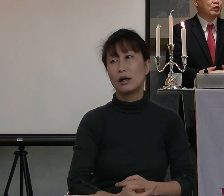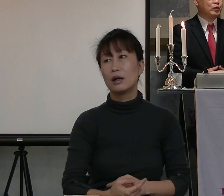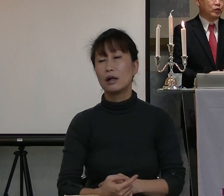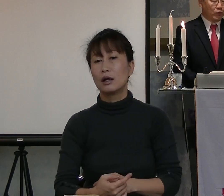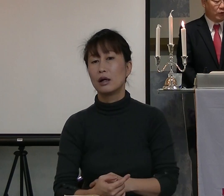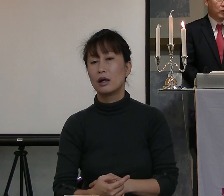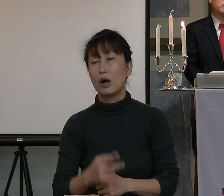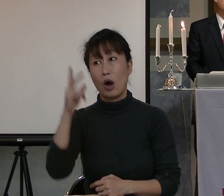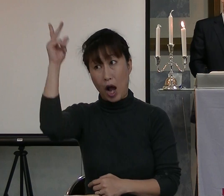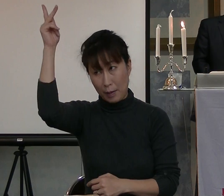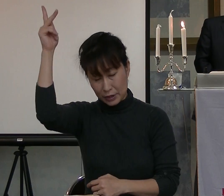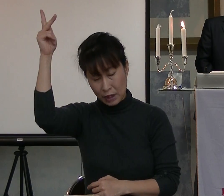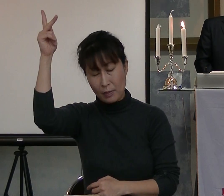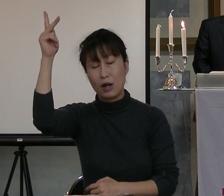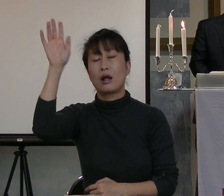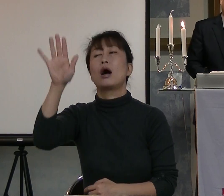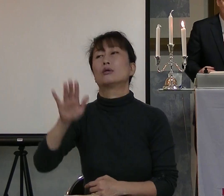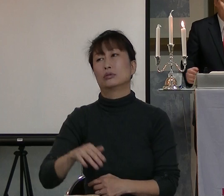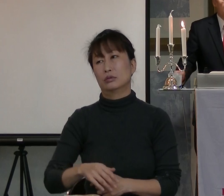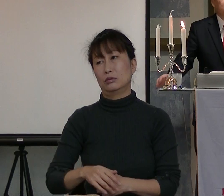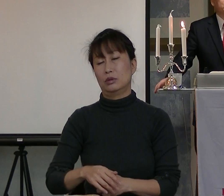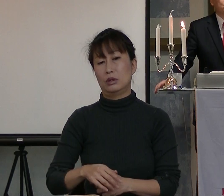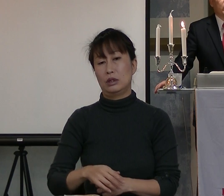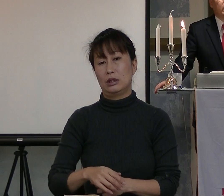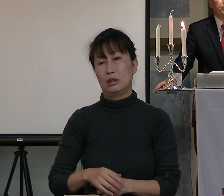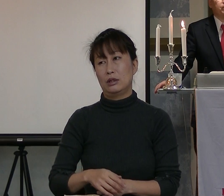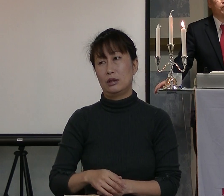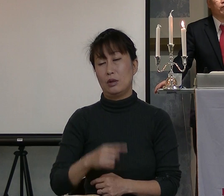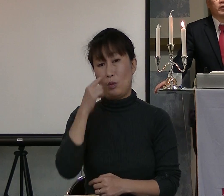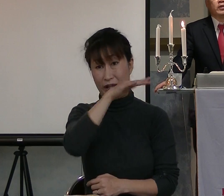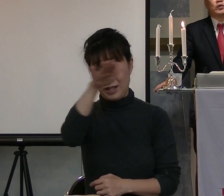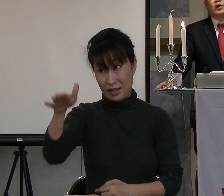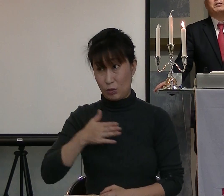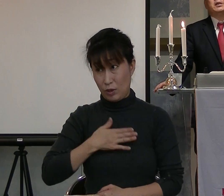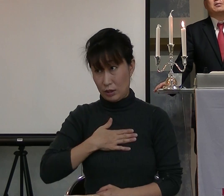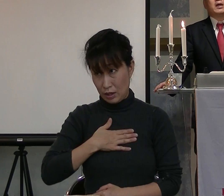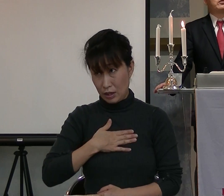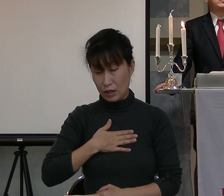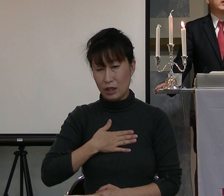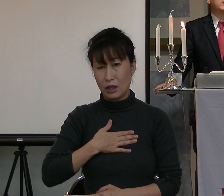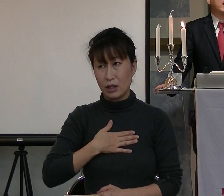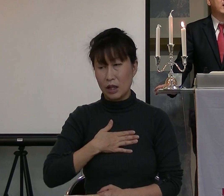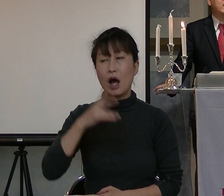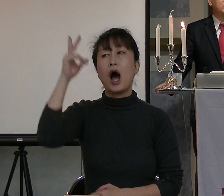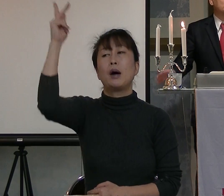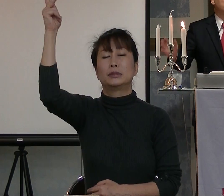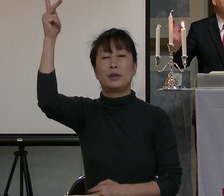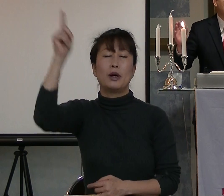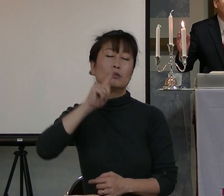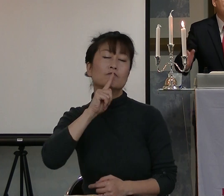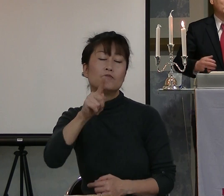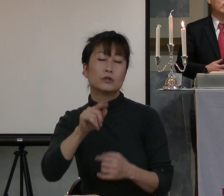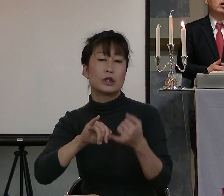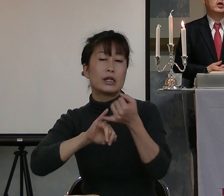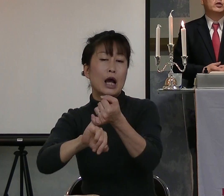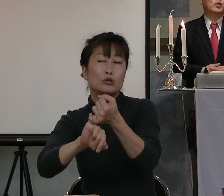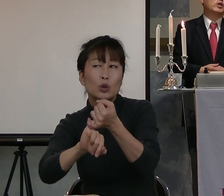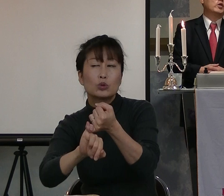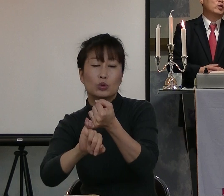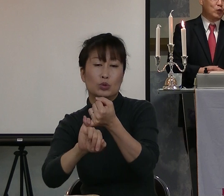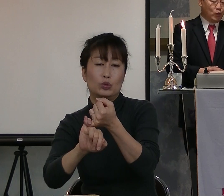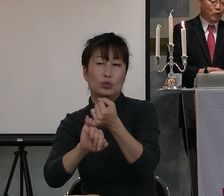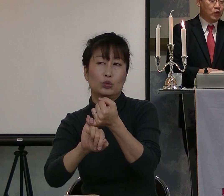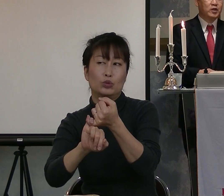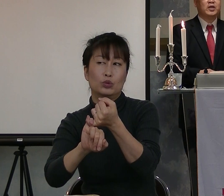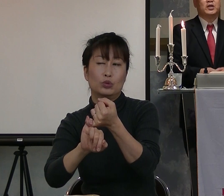神だろうと我々は知った以上に、その神様が約束されたその恵みの残